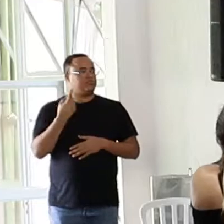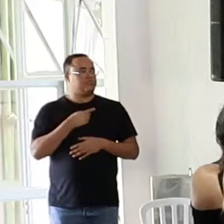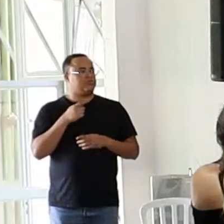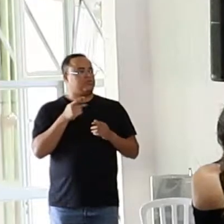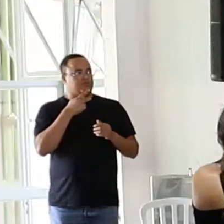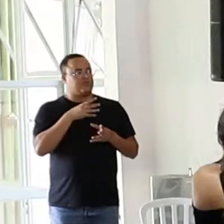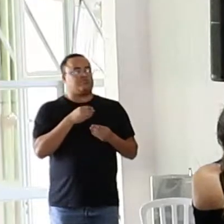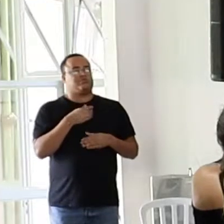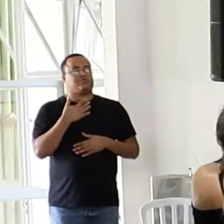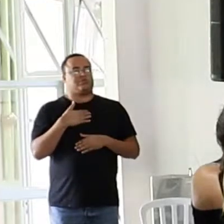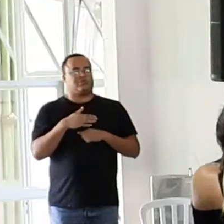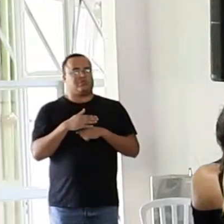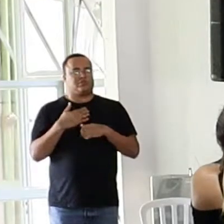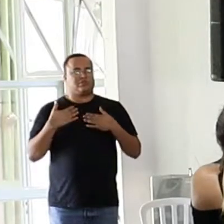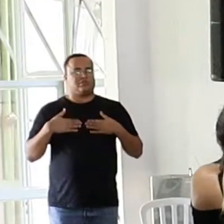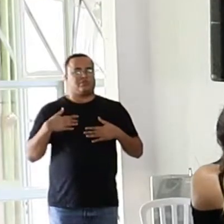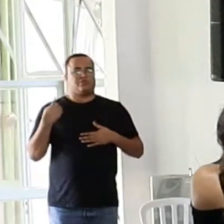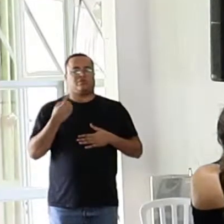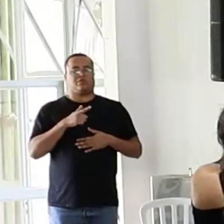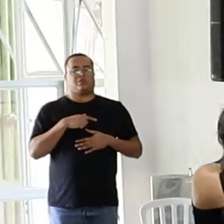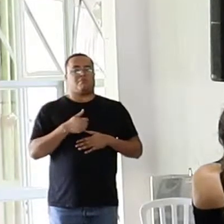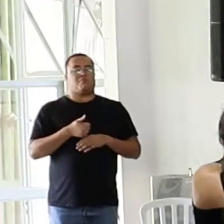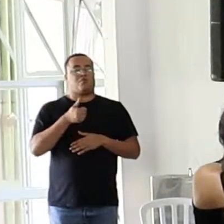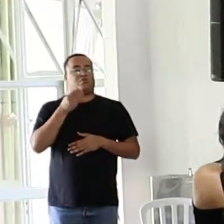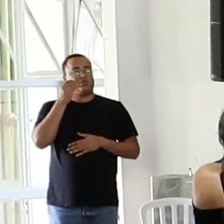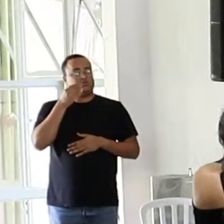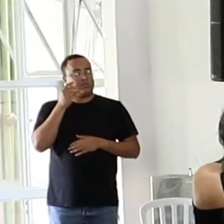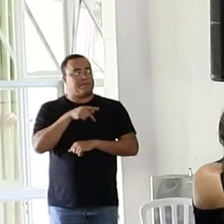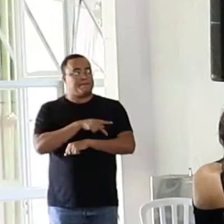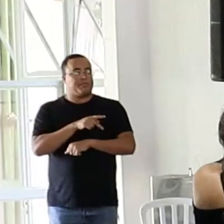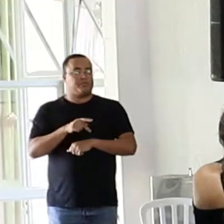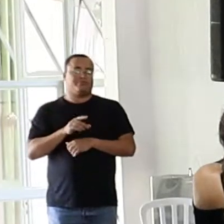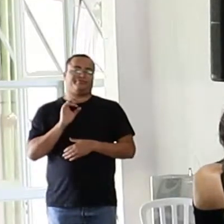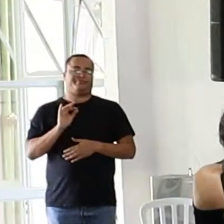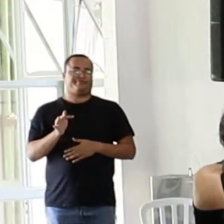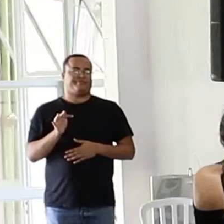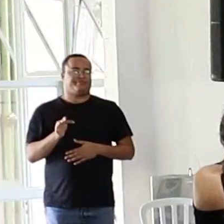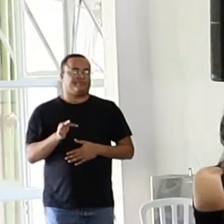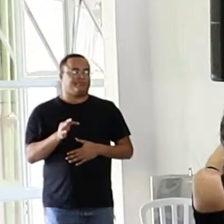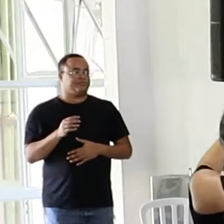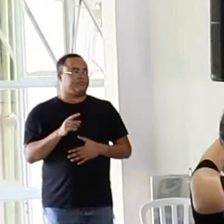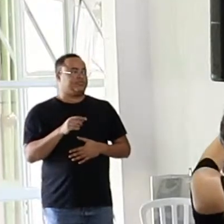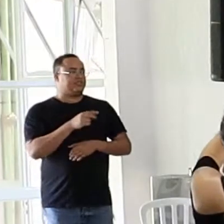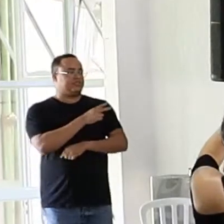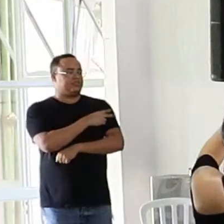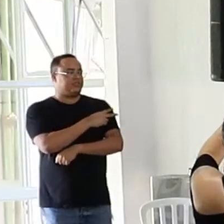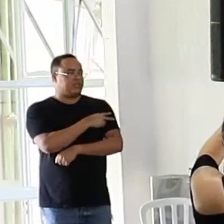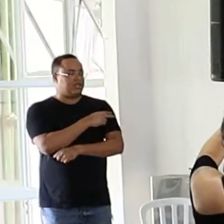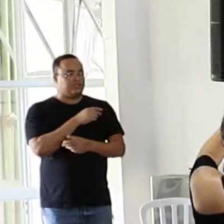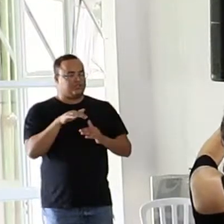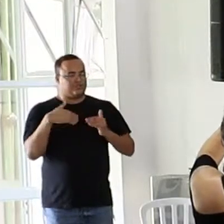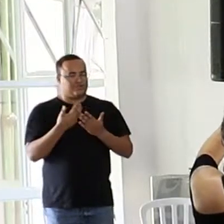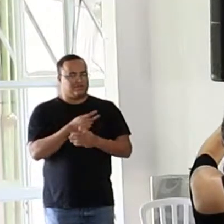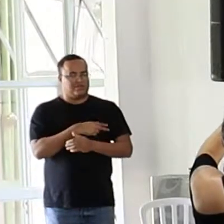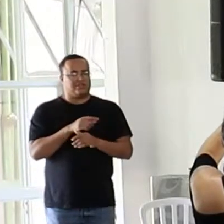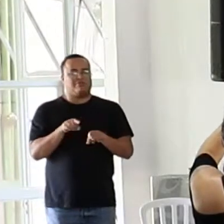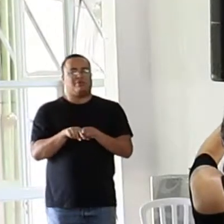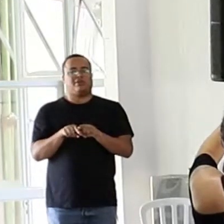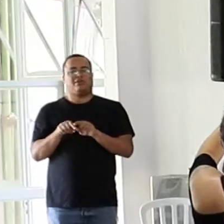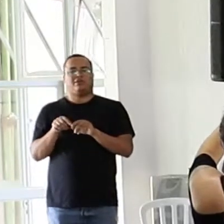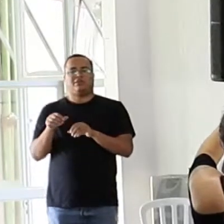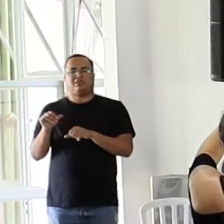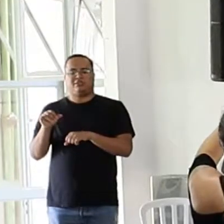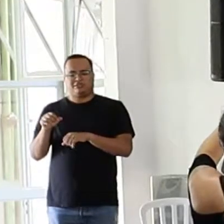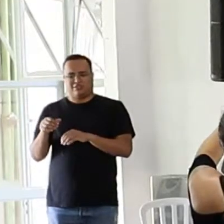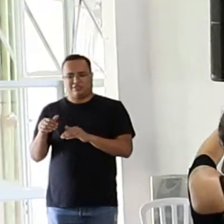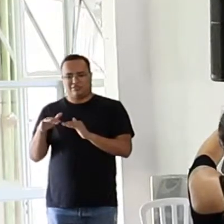dizer com tranquilidade nós temos aqui algumas das melhores experiências pedagógicas do Distrito Federal tanto na escola técnica aí o Centro de Educação Especial